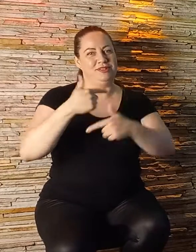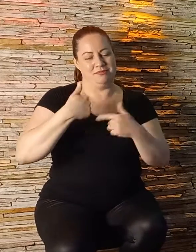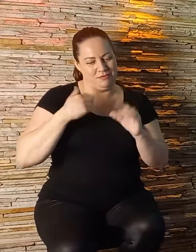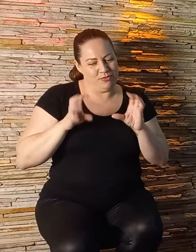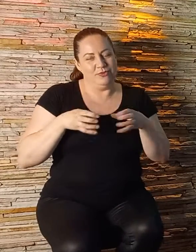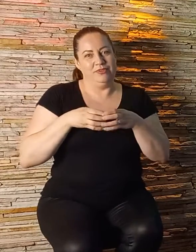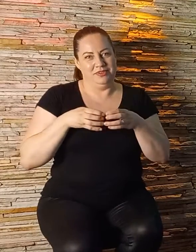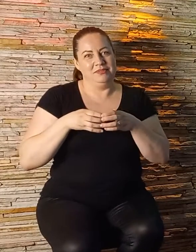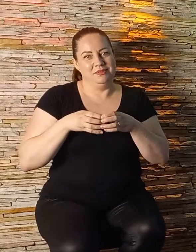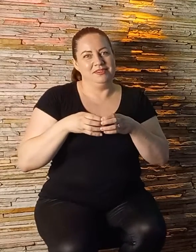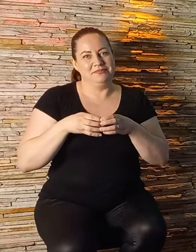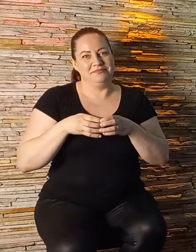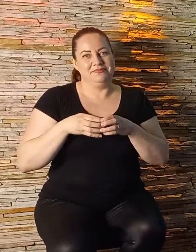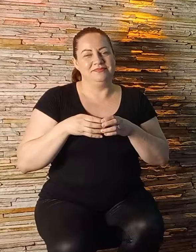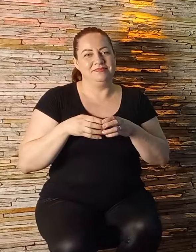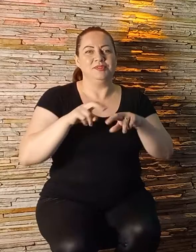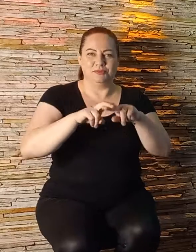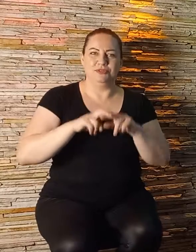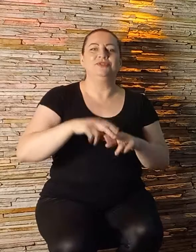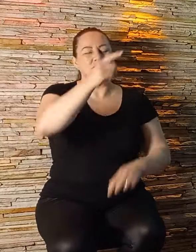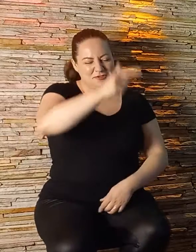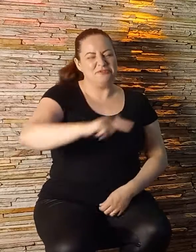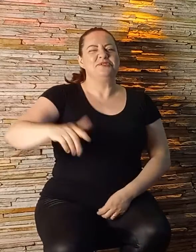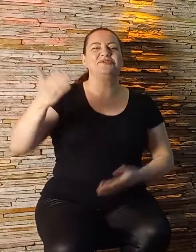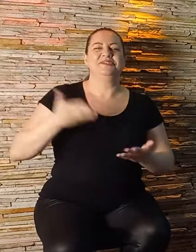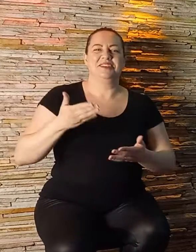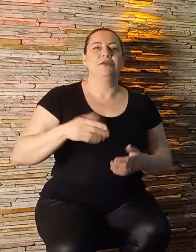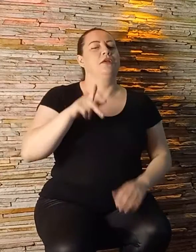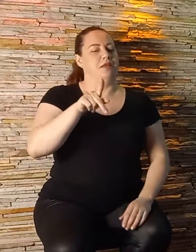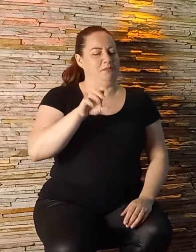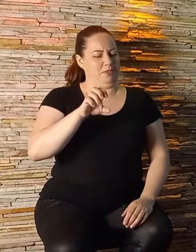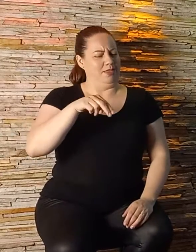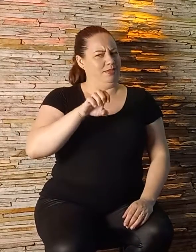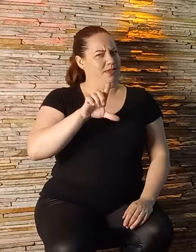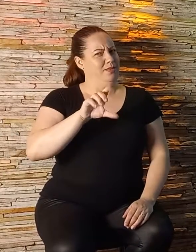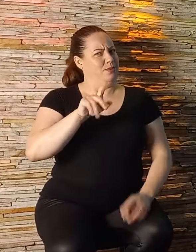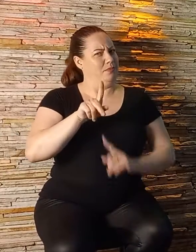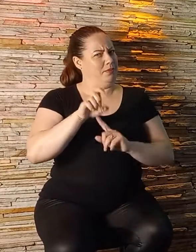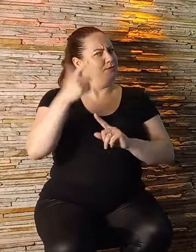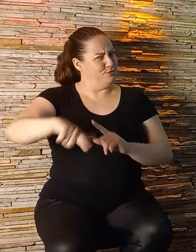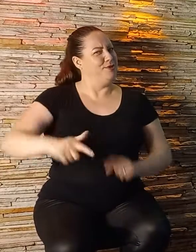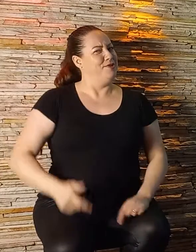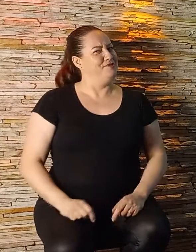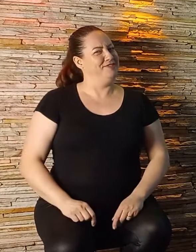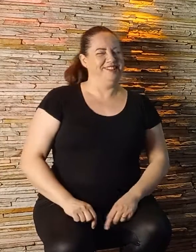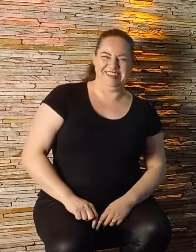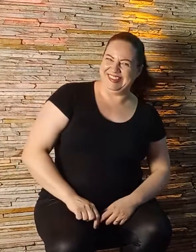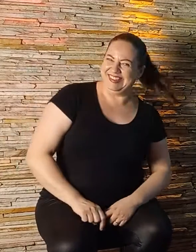eu amei aqui trabalhamos então e vamos de Penélope agora de novo